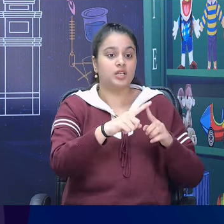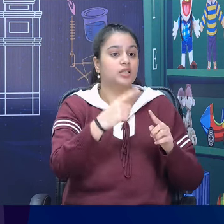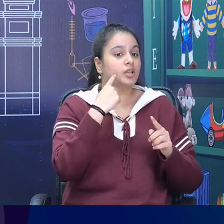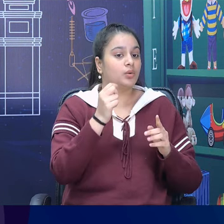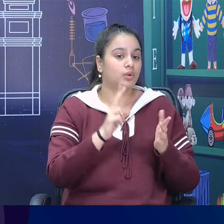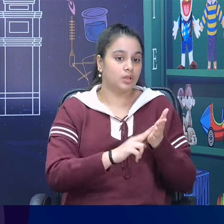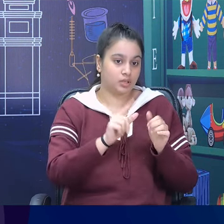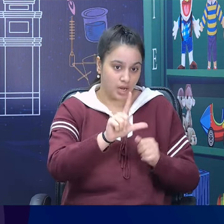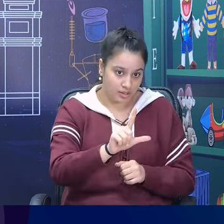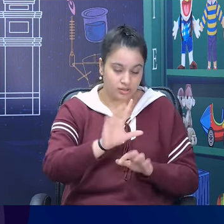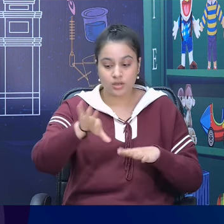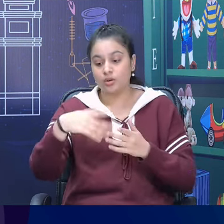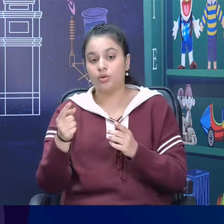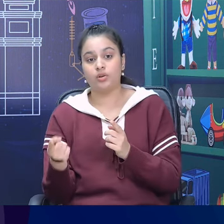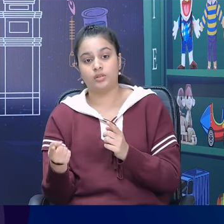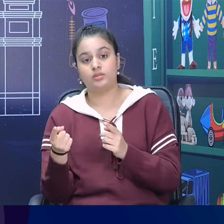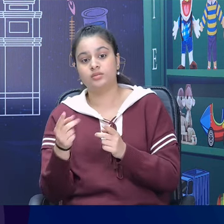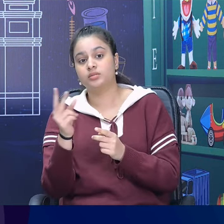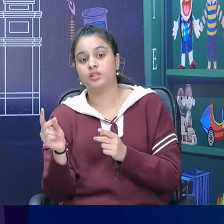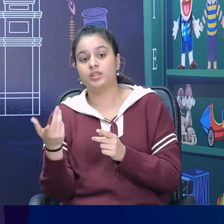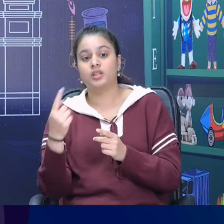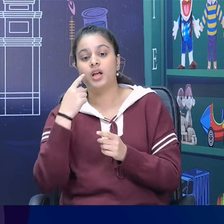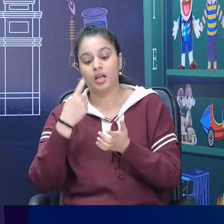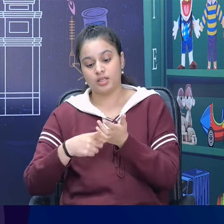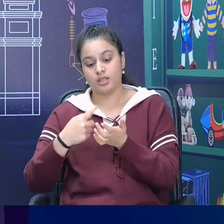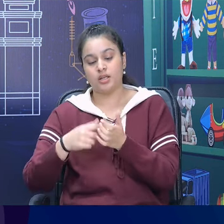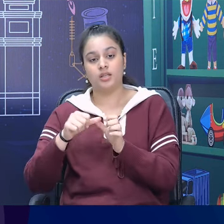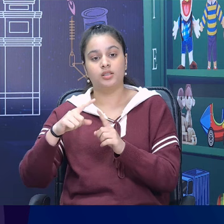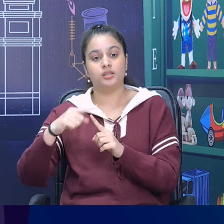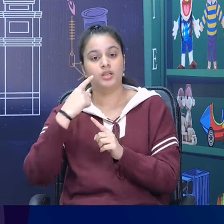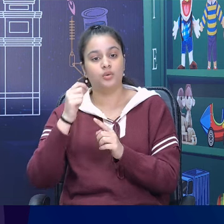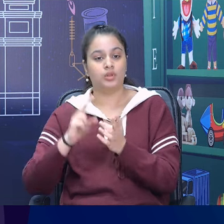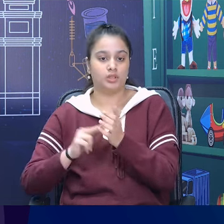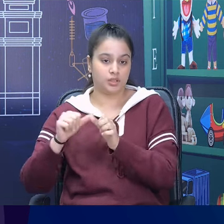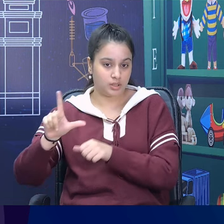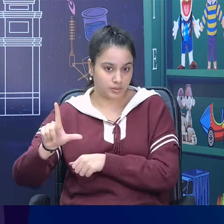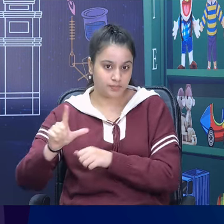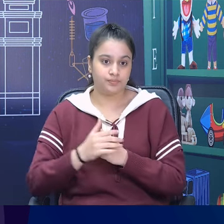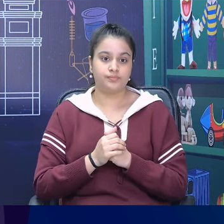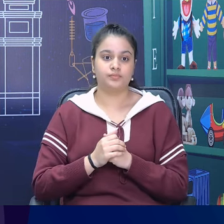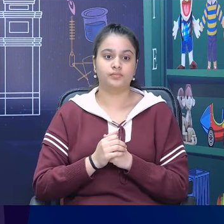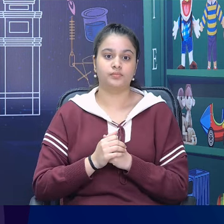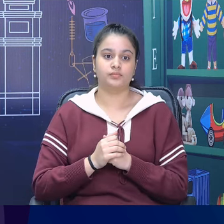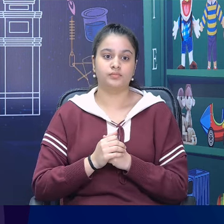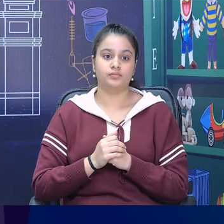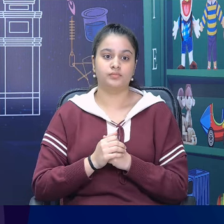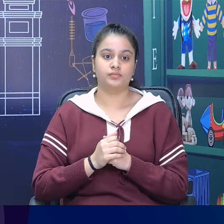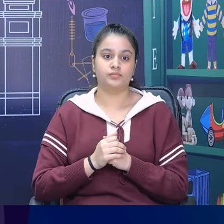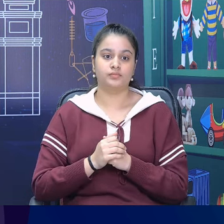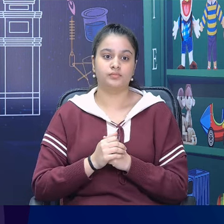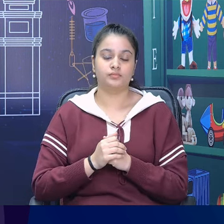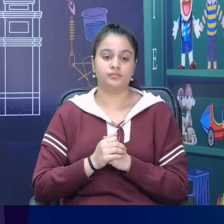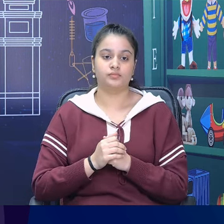रेशनल नंबर तो क्लासिफिकेशन के साथ-साथ हम हर नंबर्स के बारे में हम आपको क्लासिफाई करते हुए चलते हैं सबसे पहले हम जब बात करते